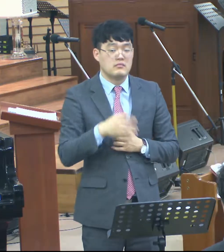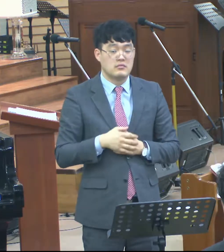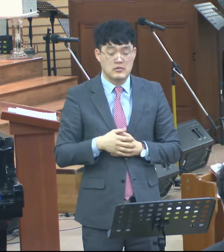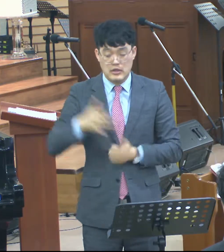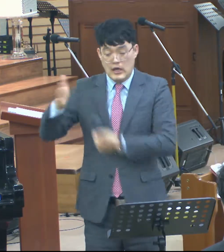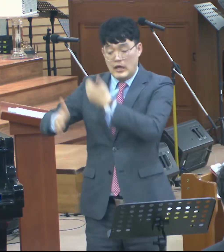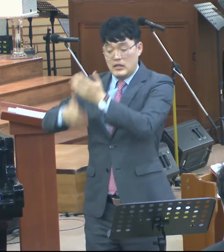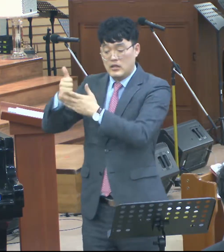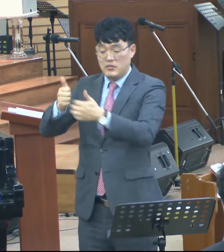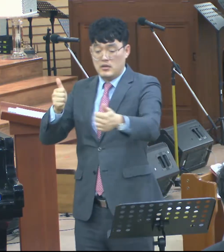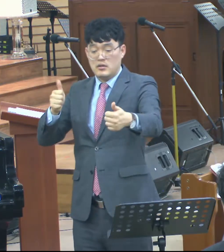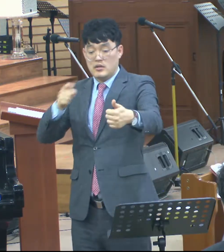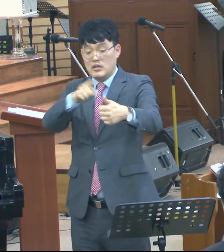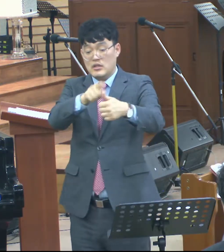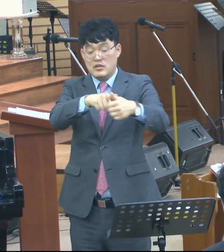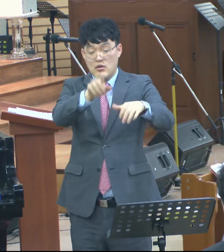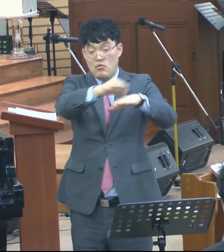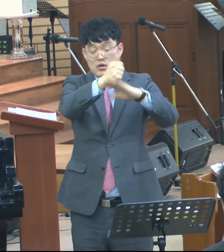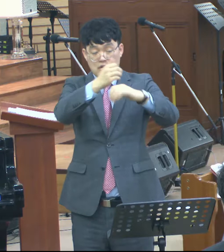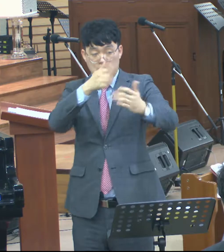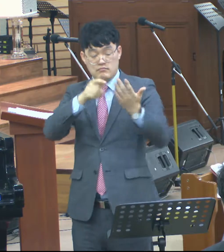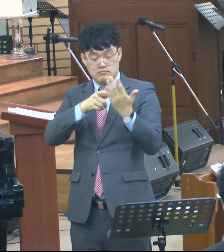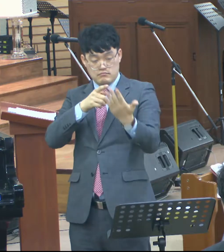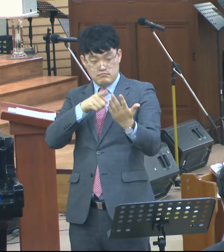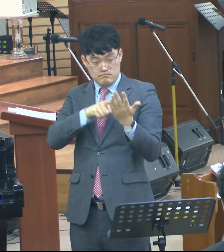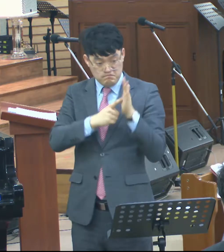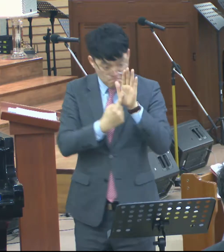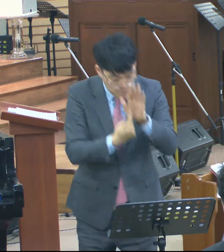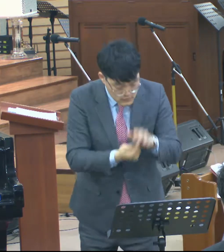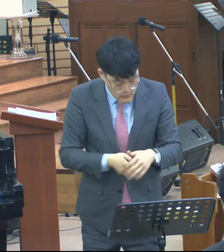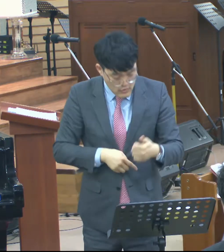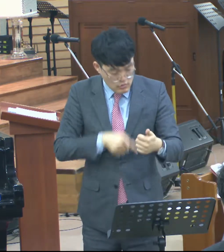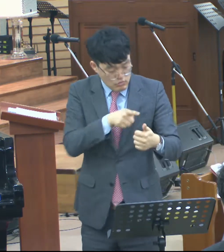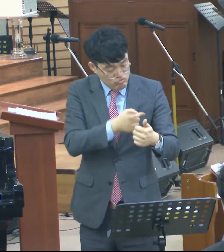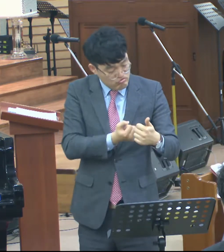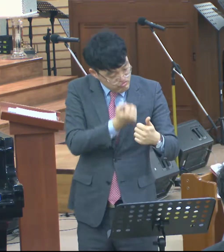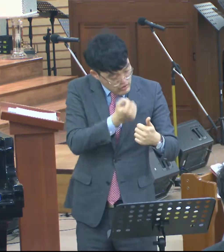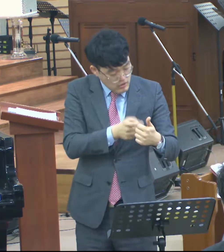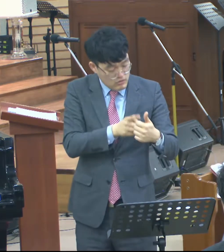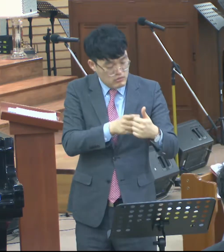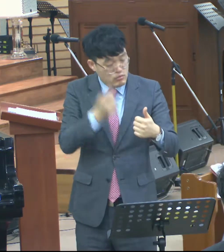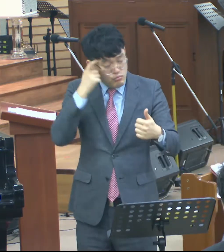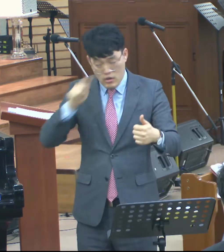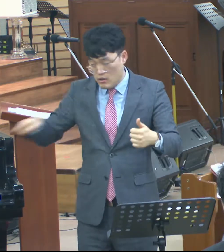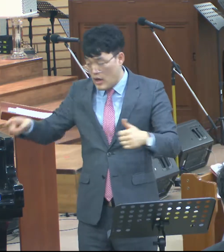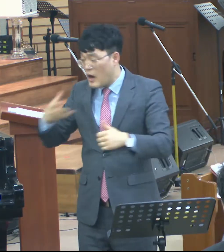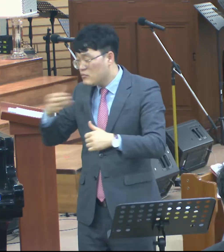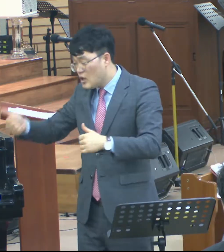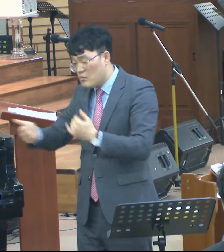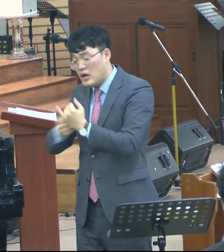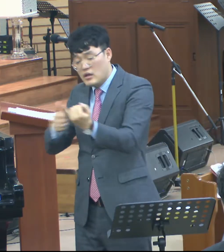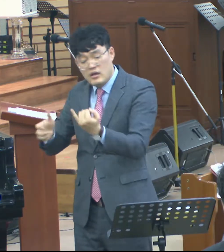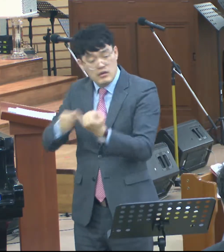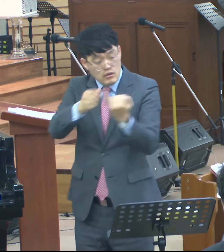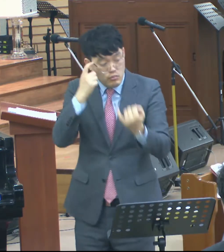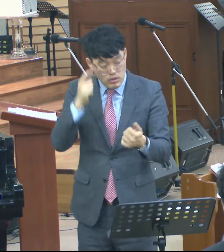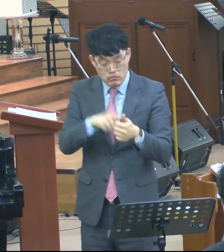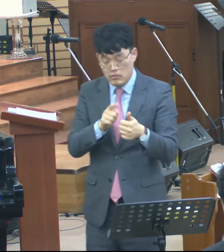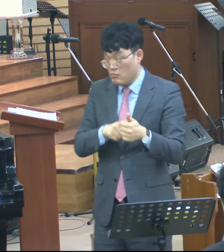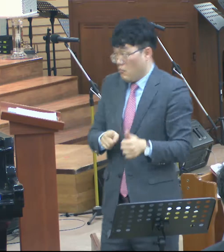그랬어요. 이 남의 여자인데 막 그래요. 바로 깜짝 놀라가지고 아브라함에게 항의하죠. 왜 부인이라고 안 하고 동생이라고 했냐고.